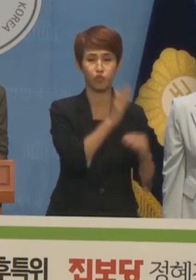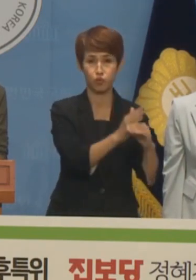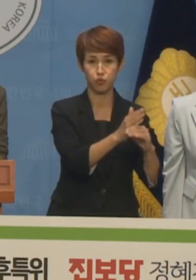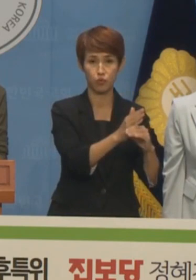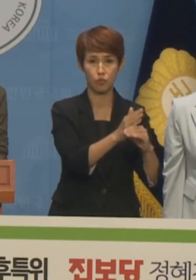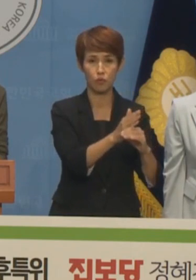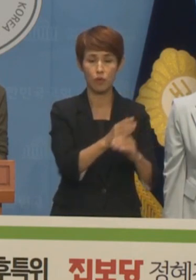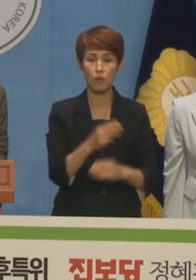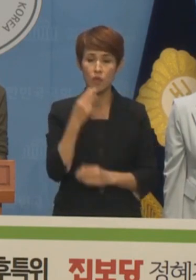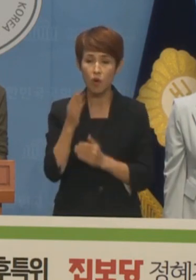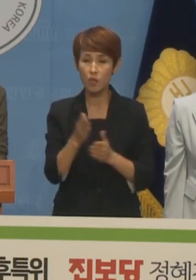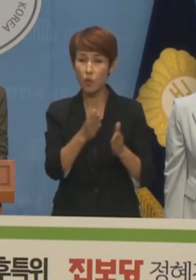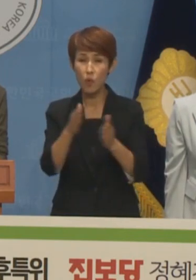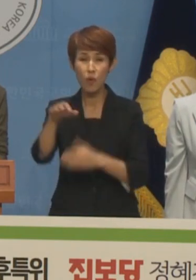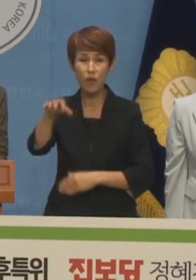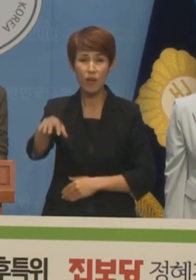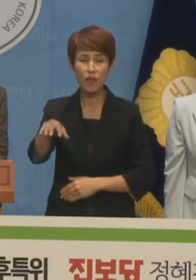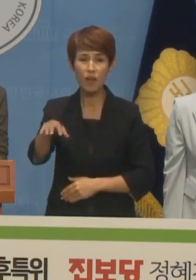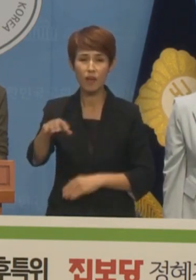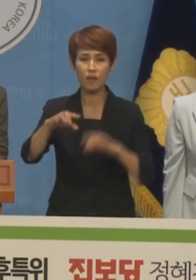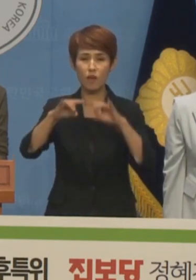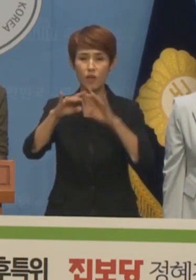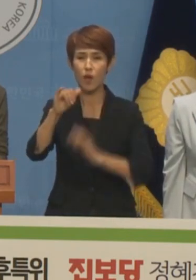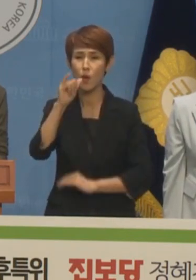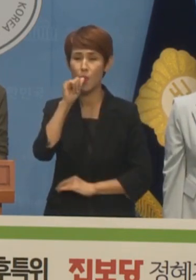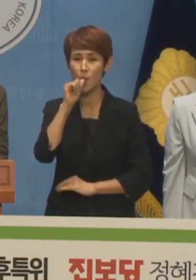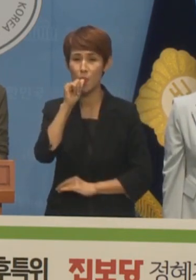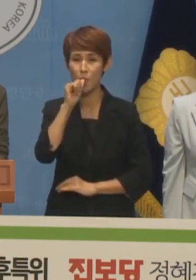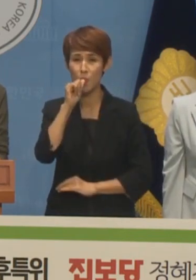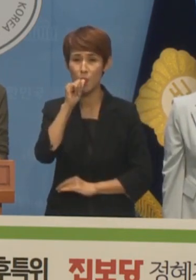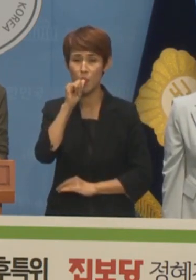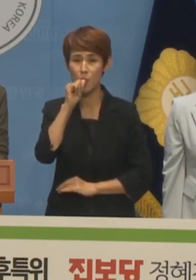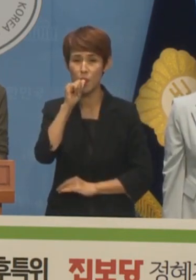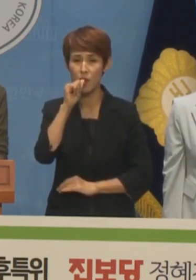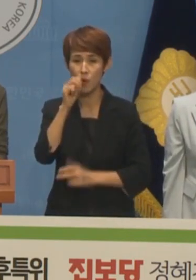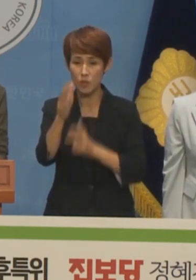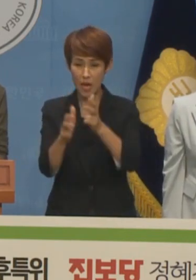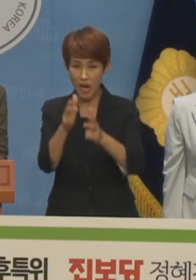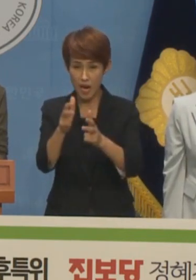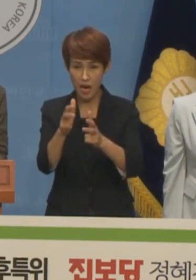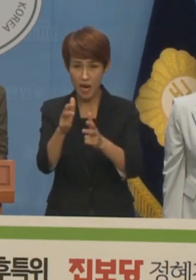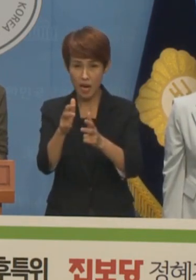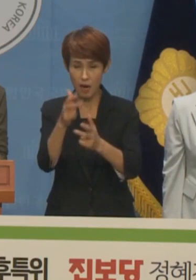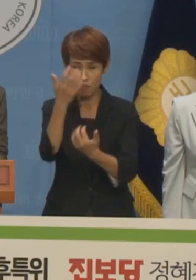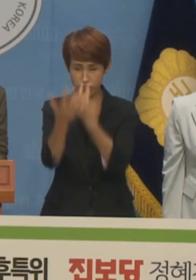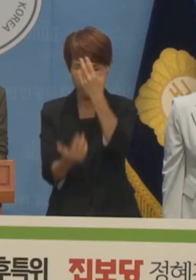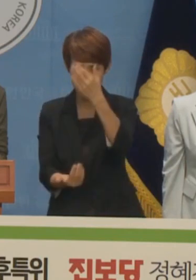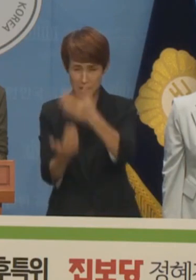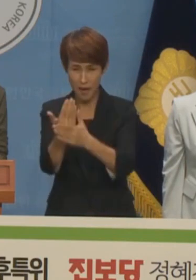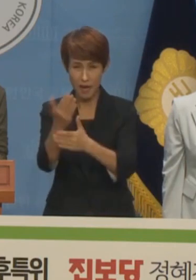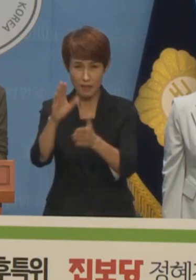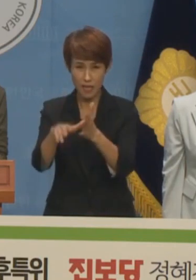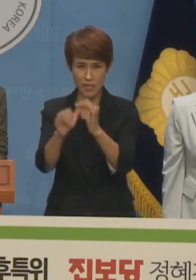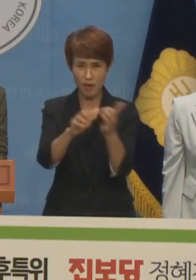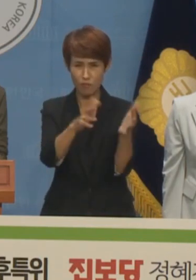경기도 화성 리튬 배터리 공장 화재에서 소중한 생명을 떠나보낸 일을 잊지 말아야